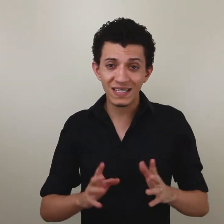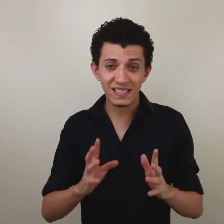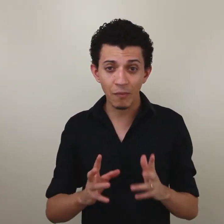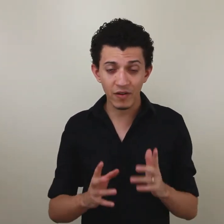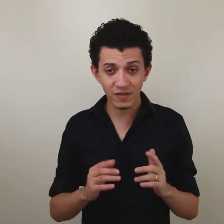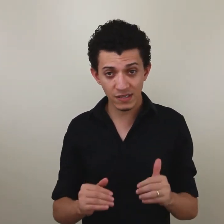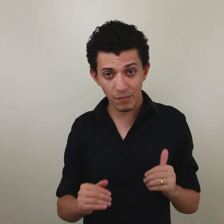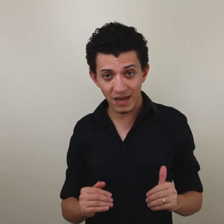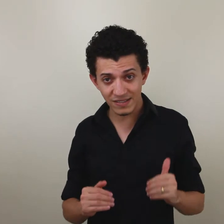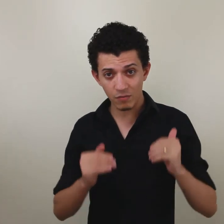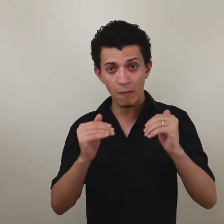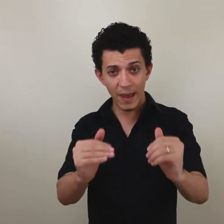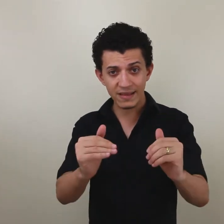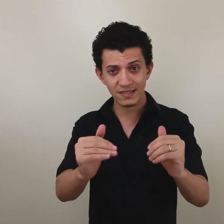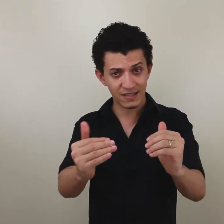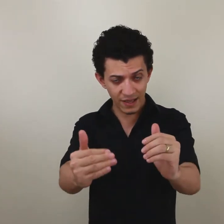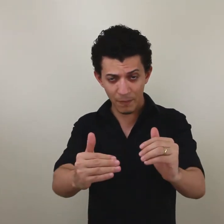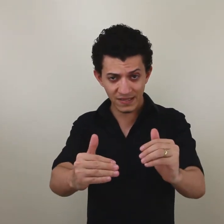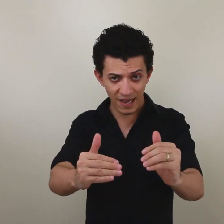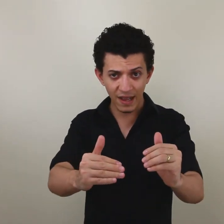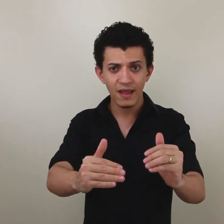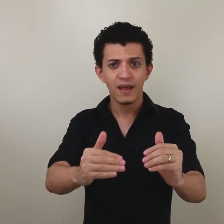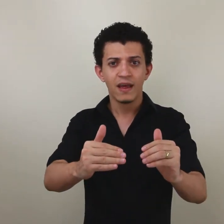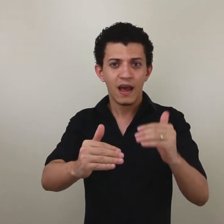que você estabelecer uma meta que têm de enfrentar